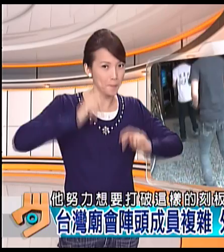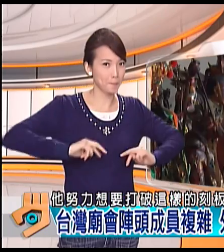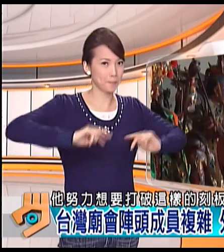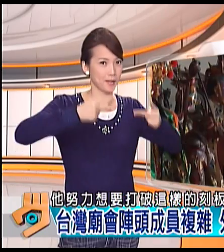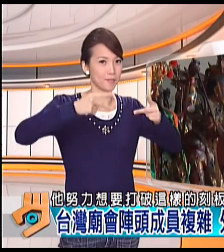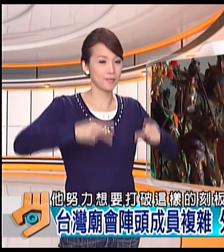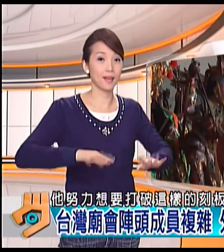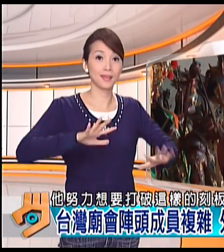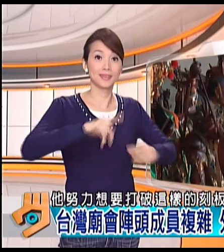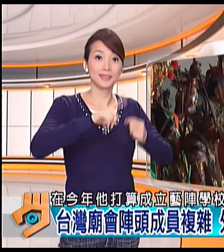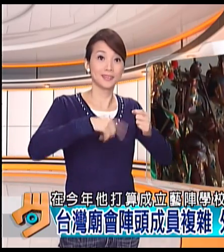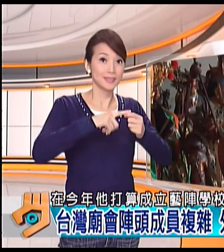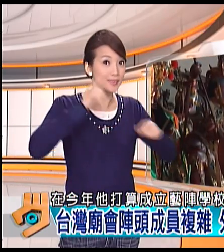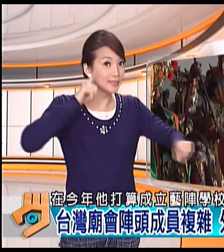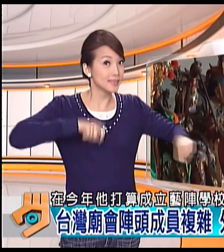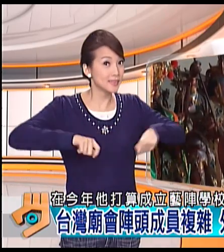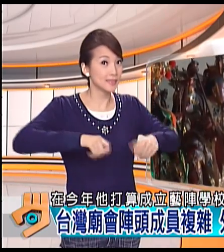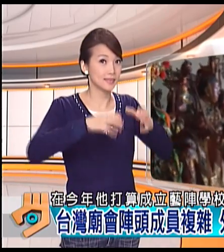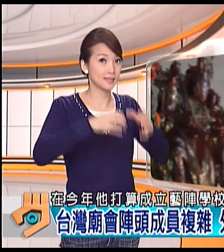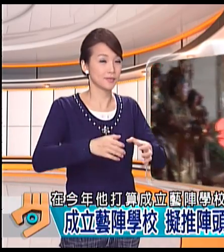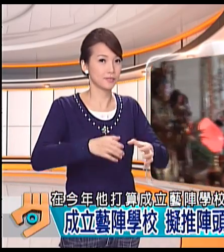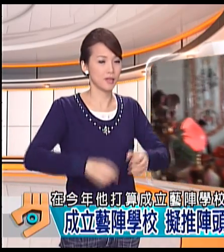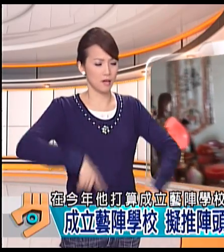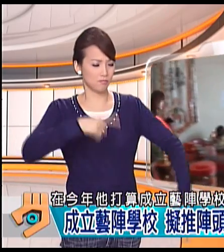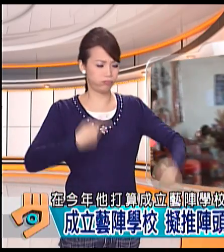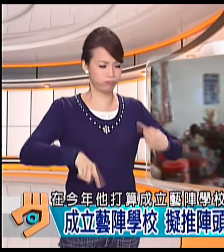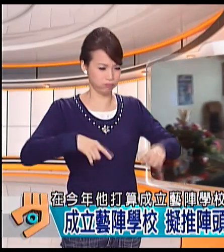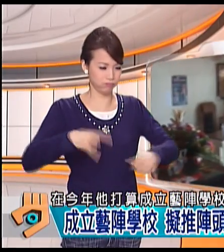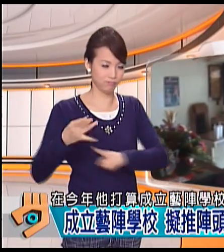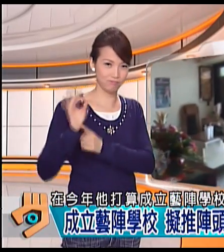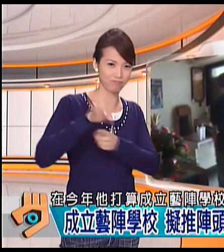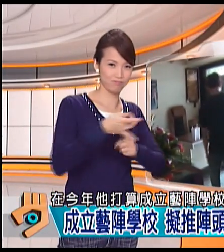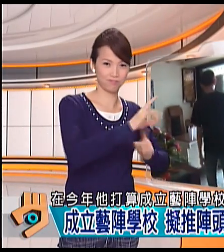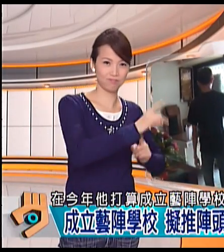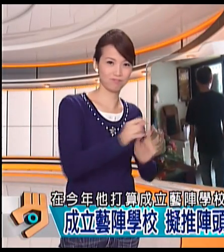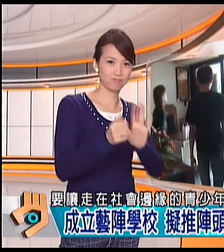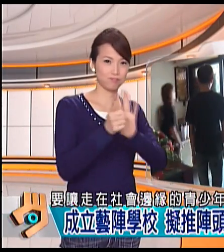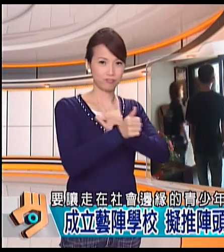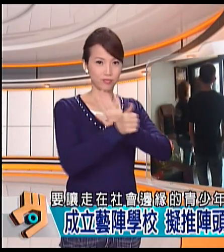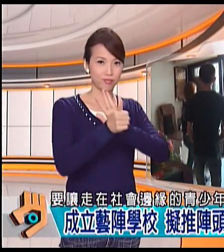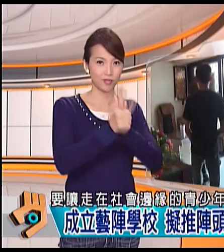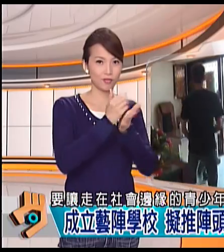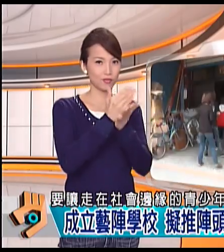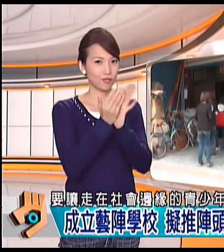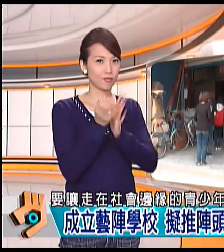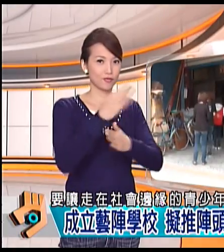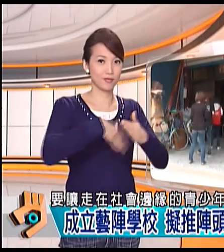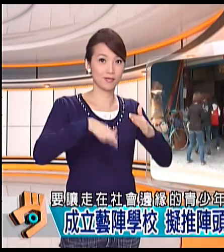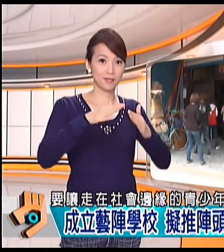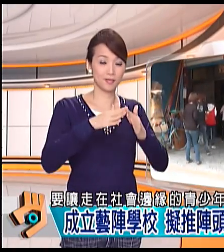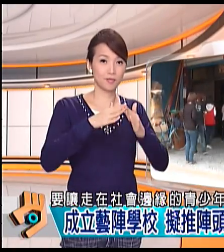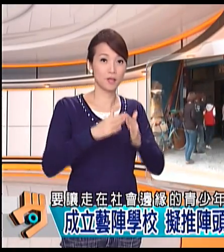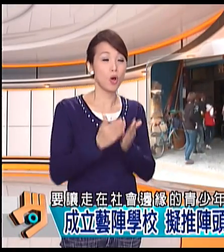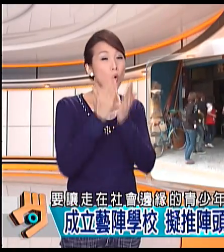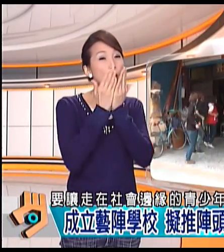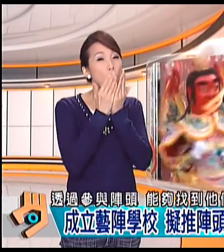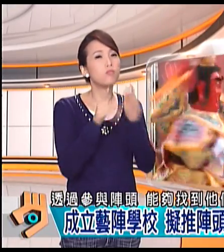象。在今年，他打算成立义阵学校，要让走在社会边缘的青少年，透